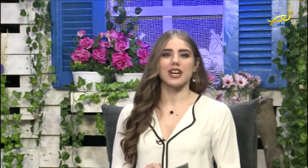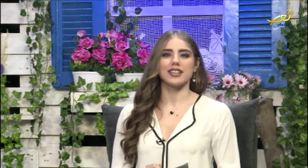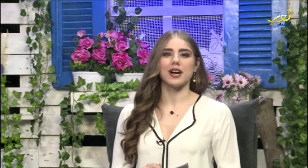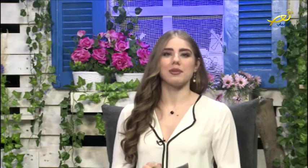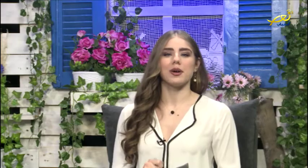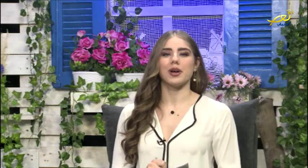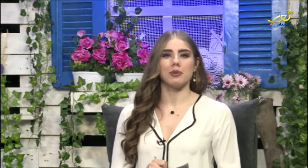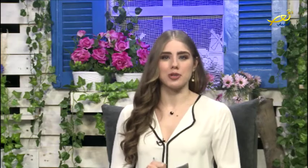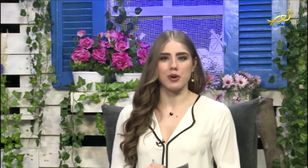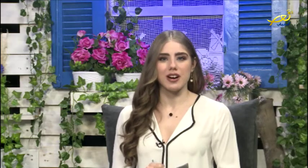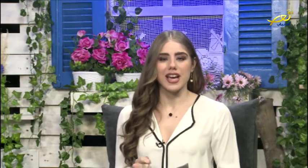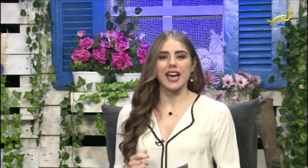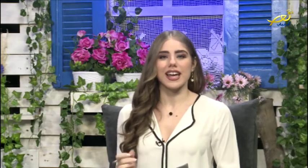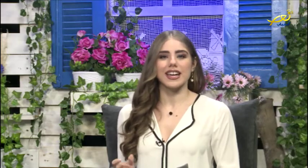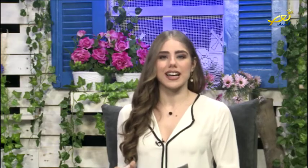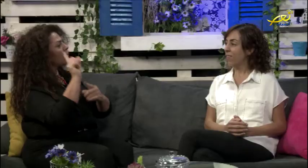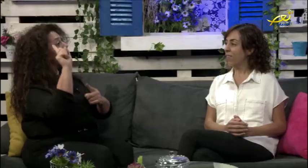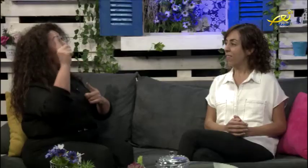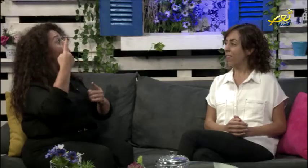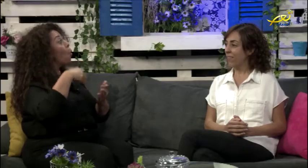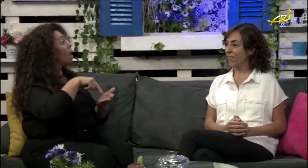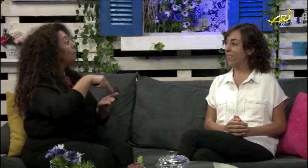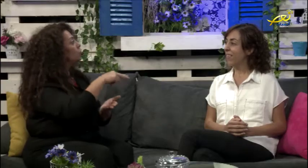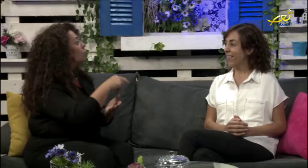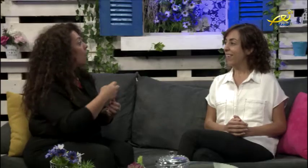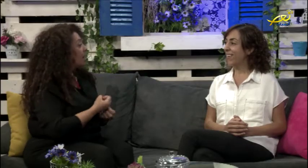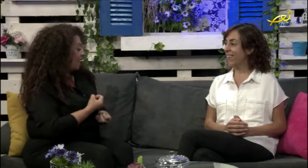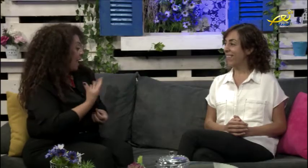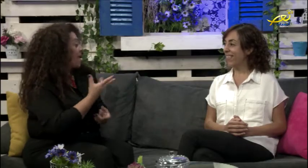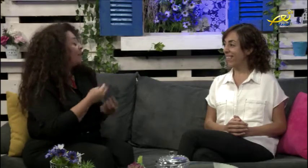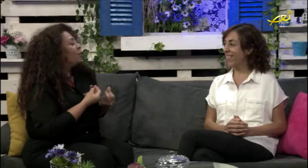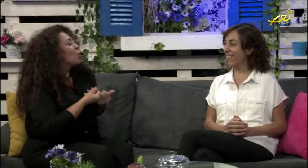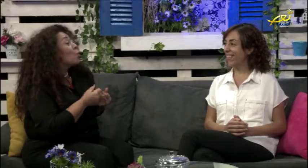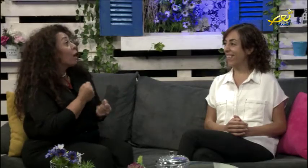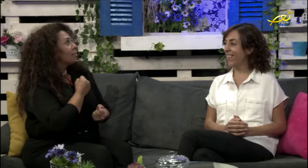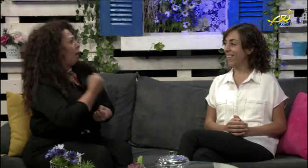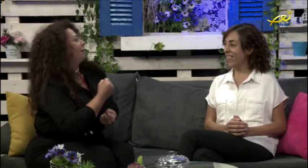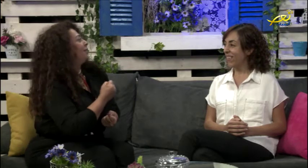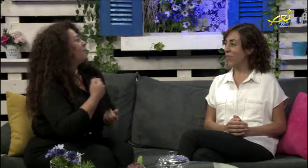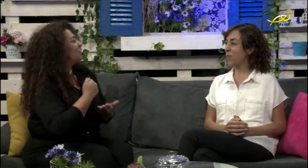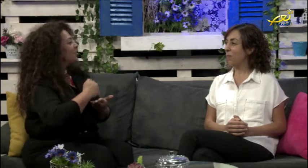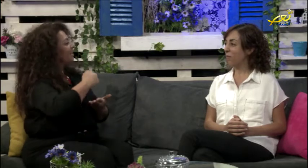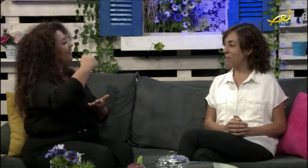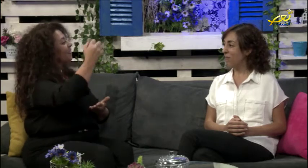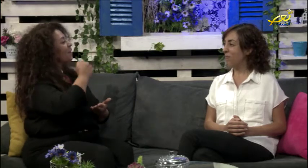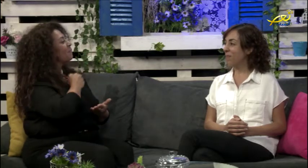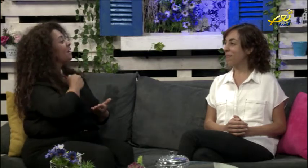واجهتها من أول المشوار خلقت عندها روح التحدي لتنمي حالها وتصير شخص إيجابي